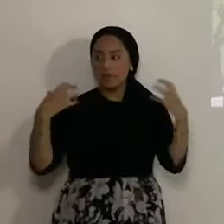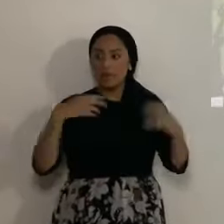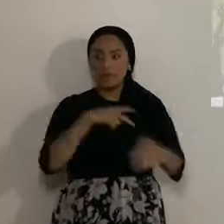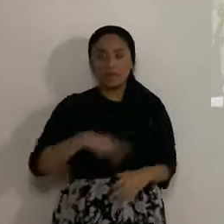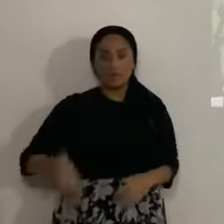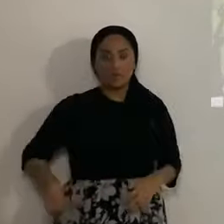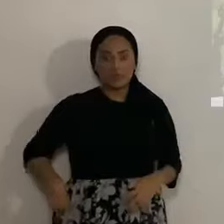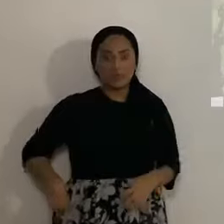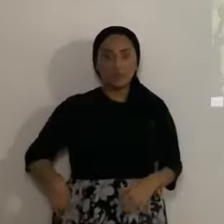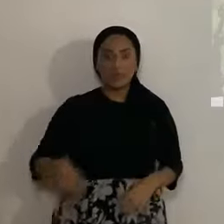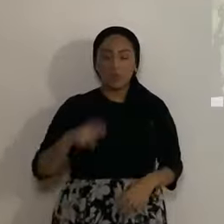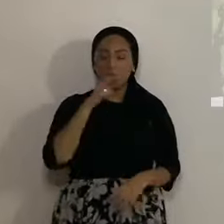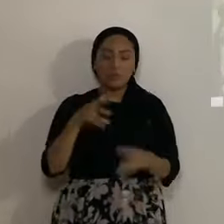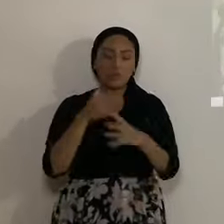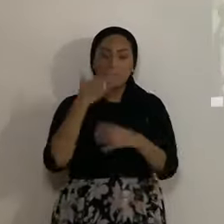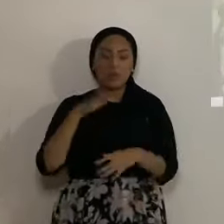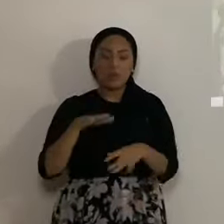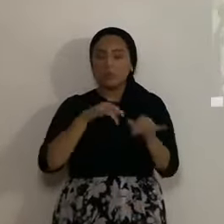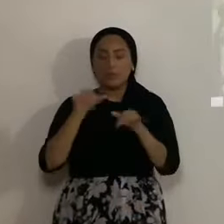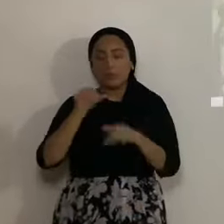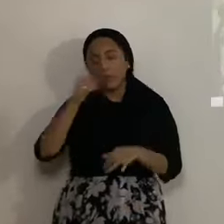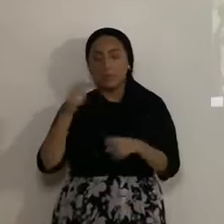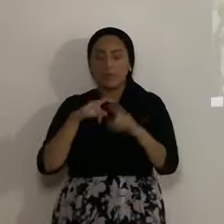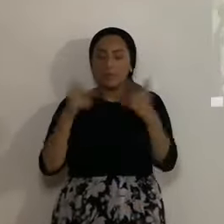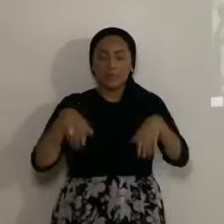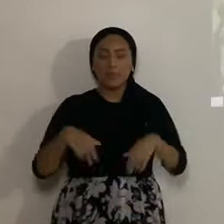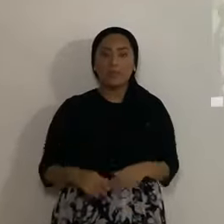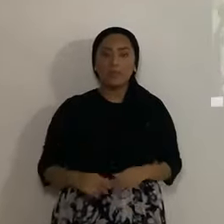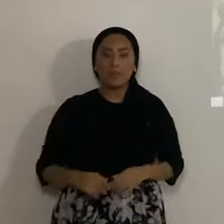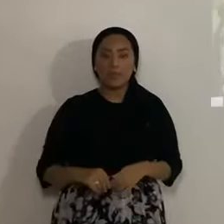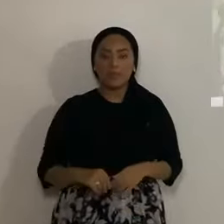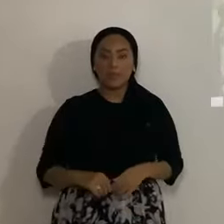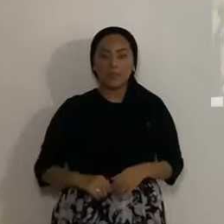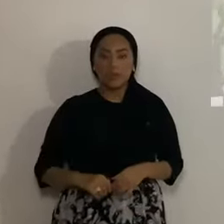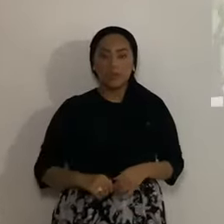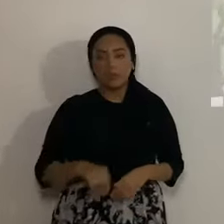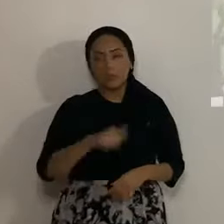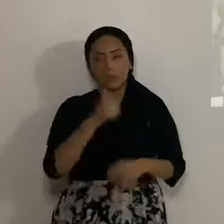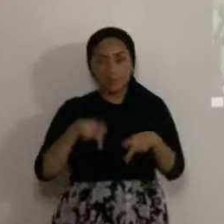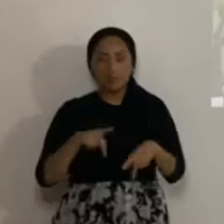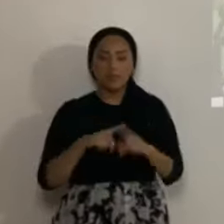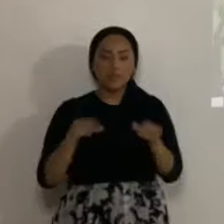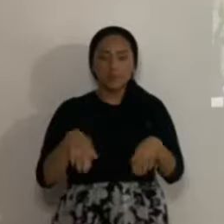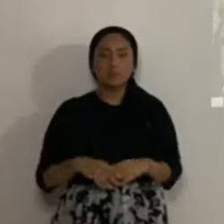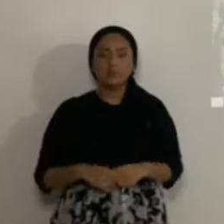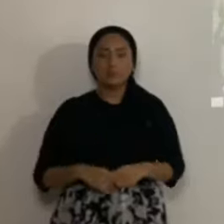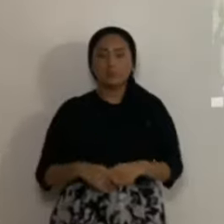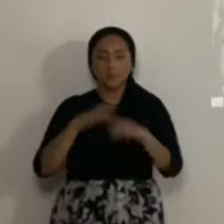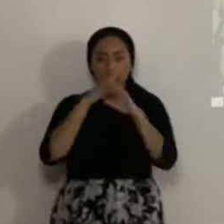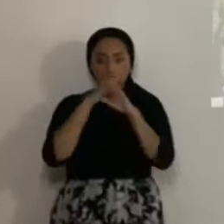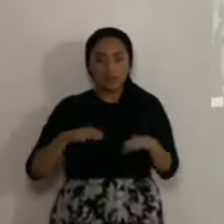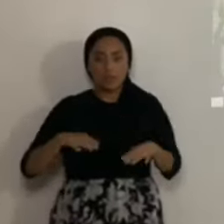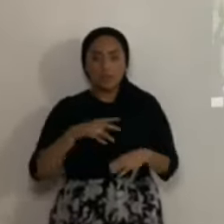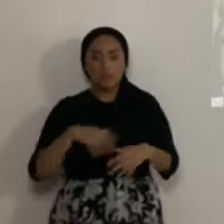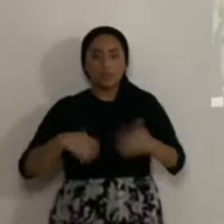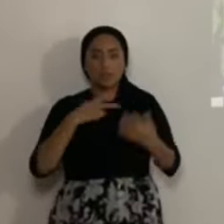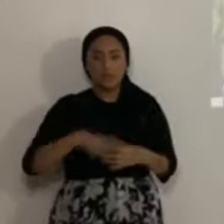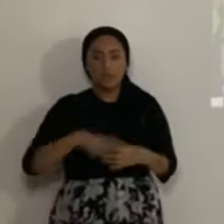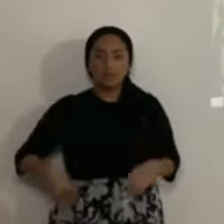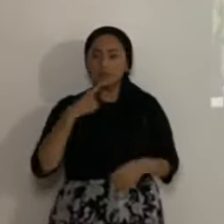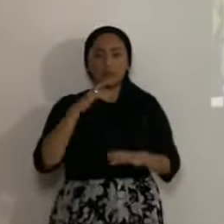que fueron perversos igual que los demás, pero bueno, o sea, la más gente, pero bueno, apaciguaban la ira del rey y decían, bueno